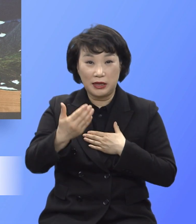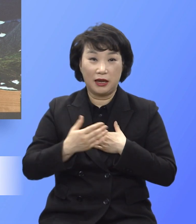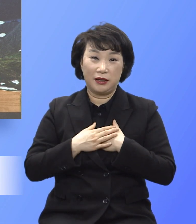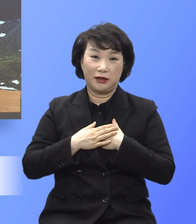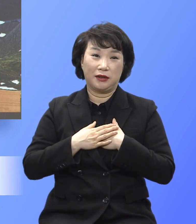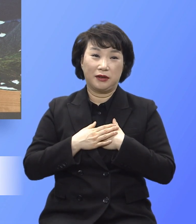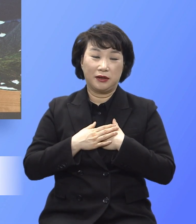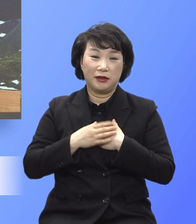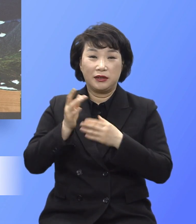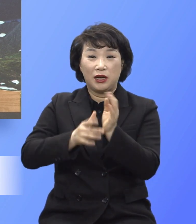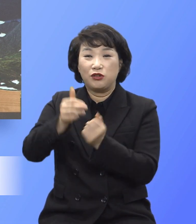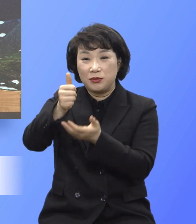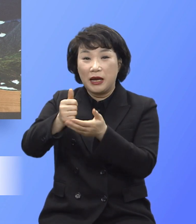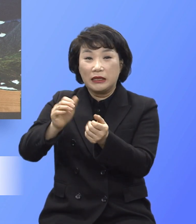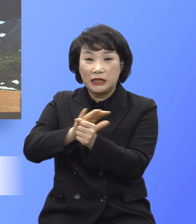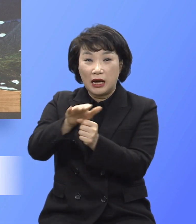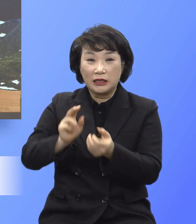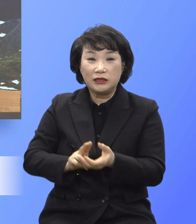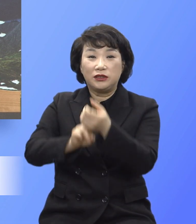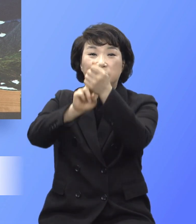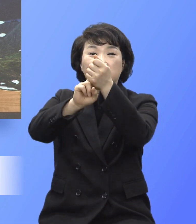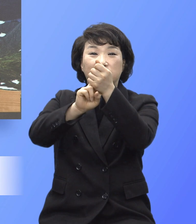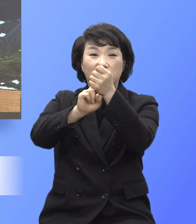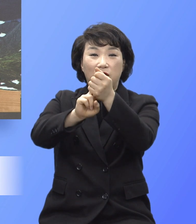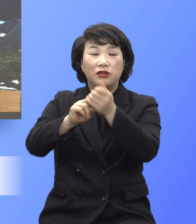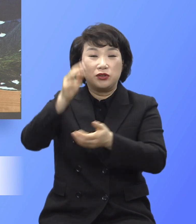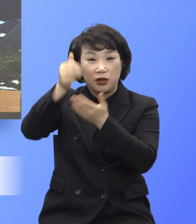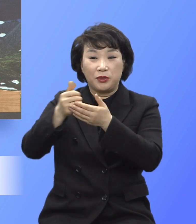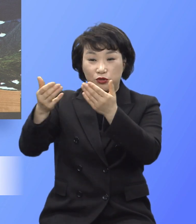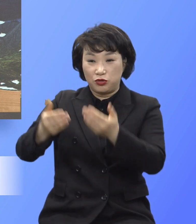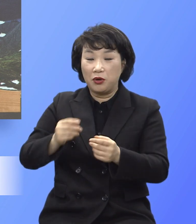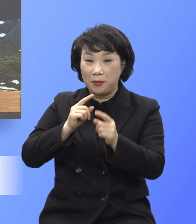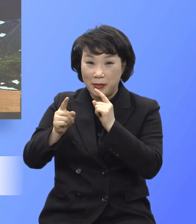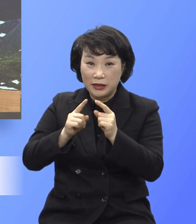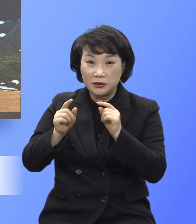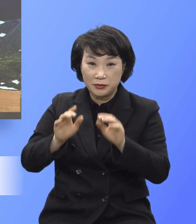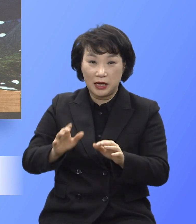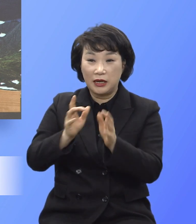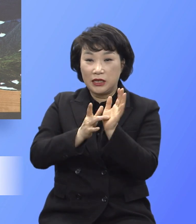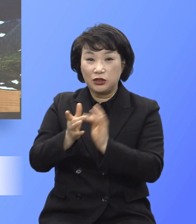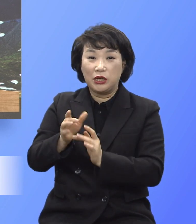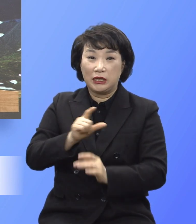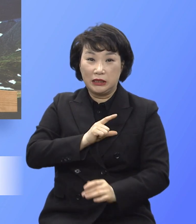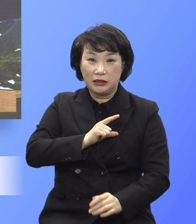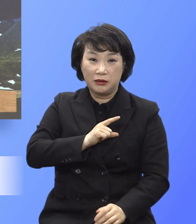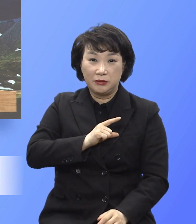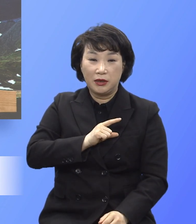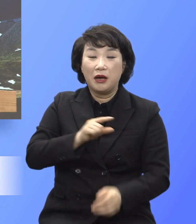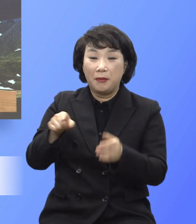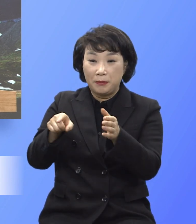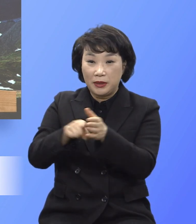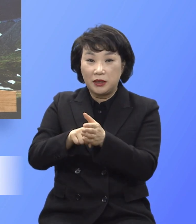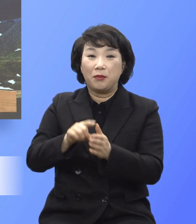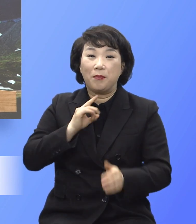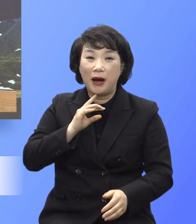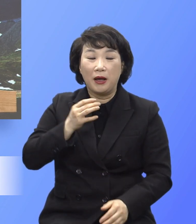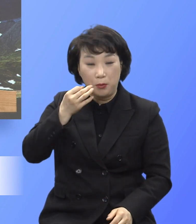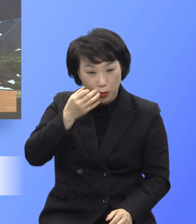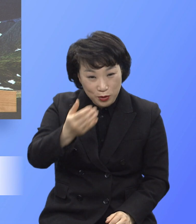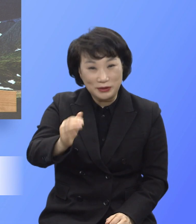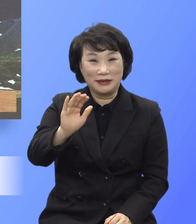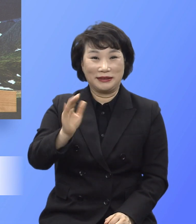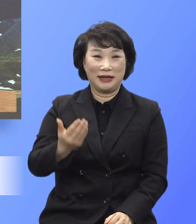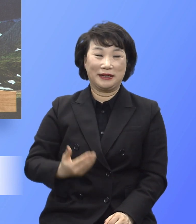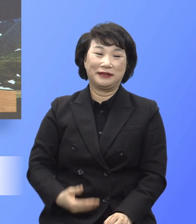것입니다. 예수 그리스도의 사랑의 이적은 성령으로 주신 말씀과 그의 이름과 믿음으로만 나타나게